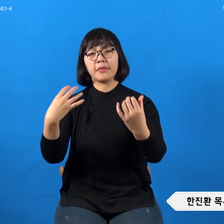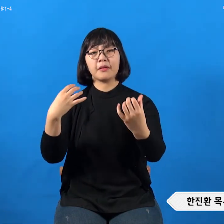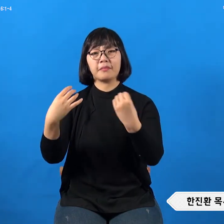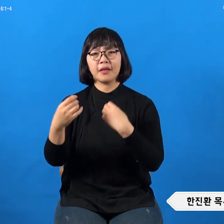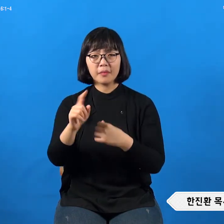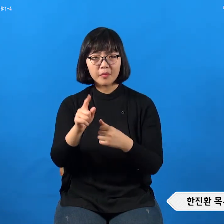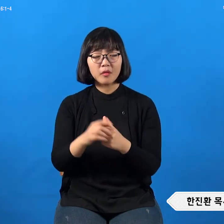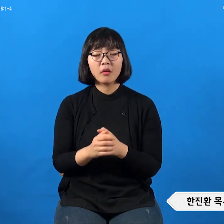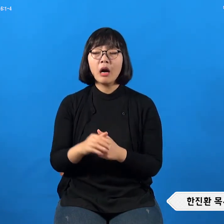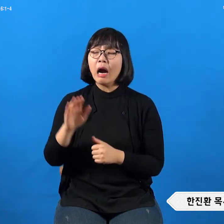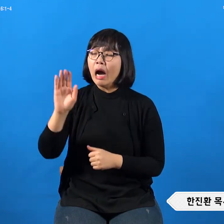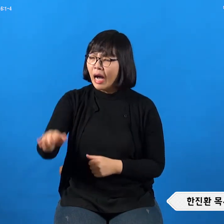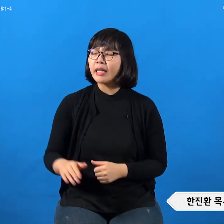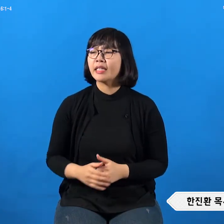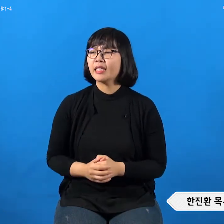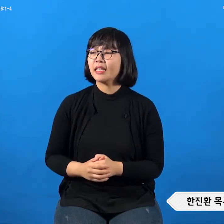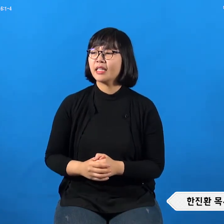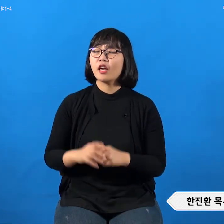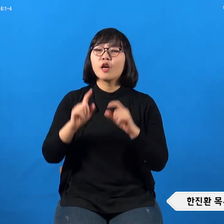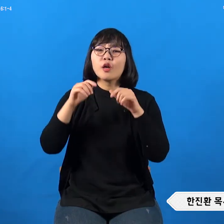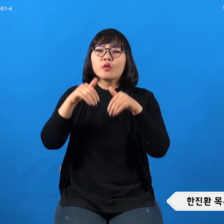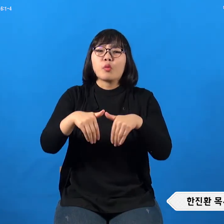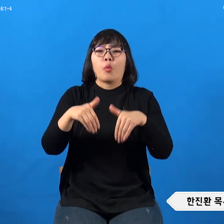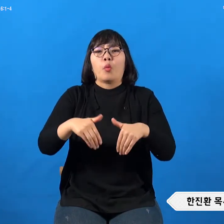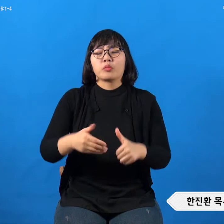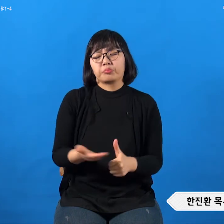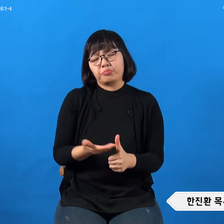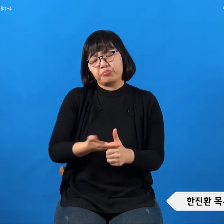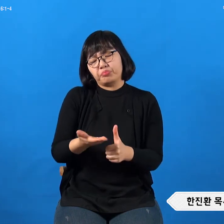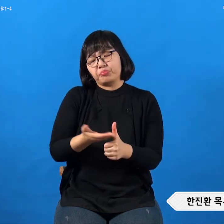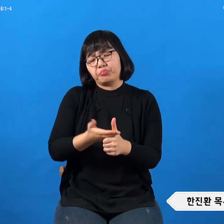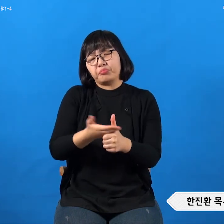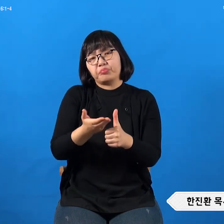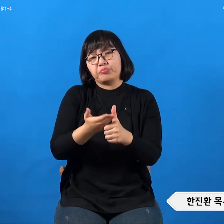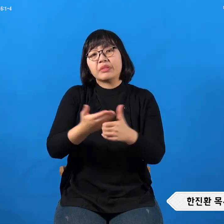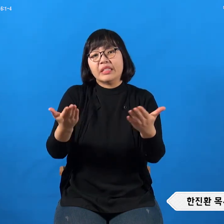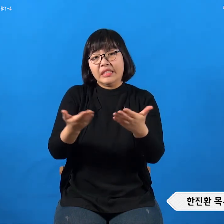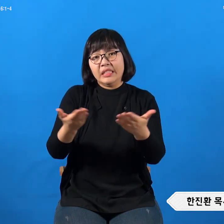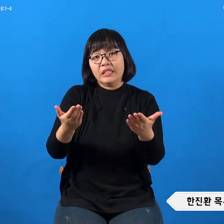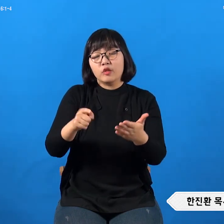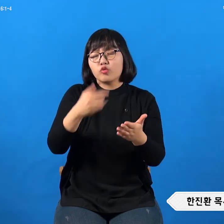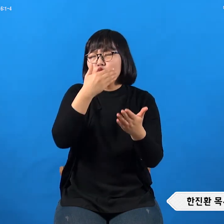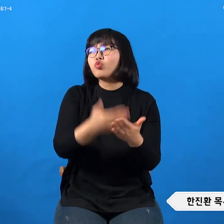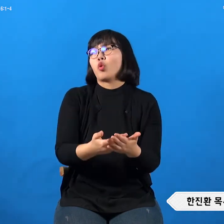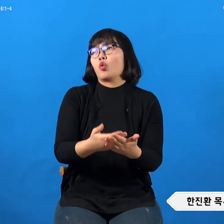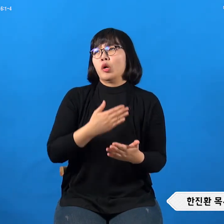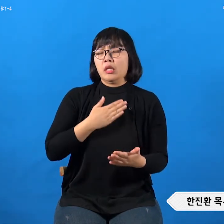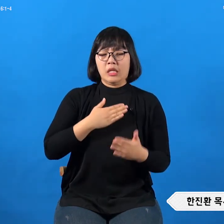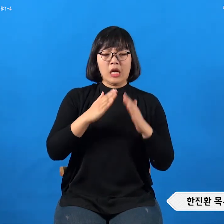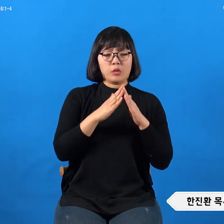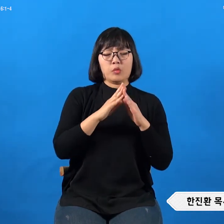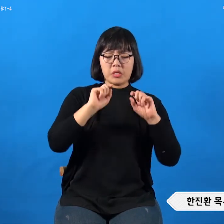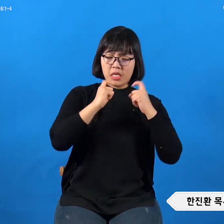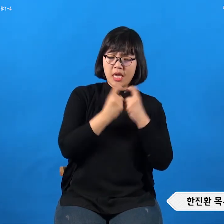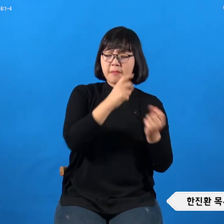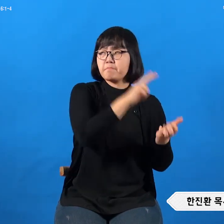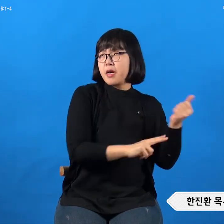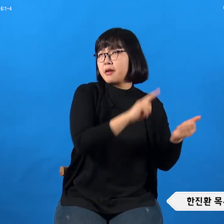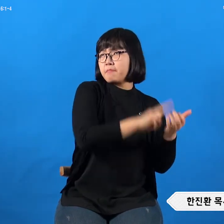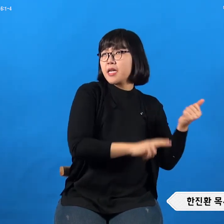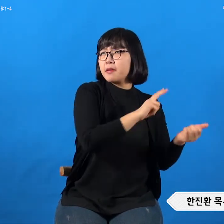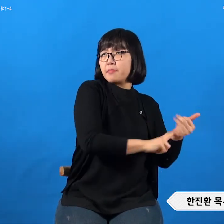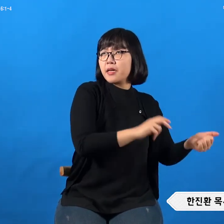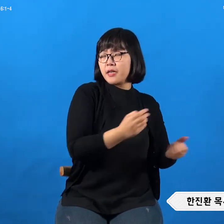목회자를 양성하는 이 중요한 일을 위해서 제가 이 재산 있는 거 다 팔아가지고 바치겠습니다. 집사님 어떻게 하시고요?